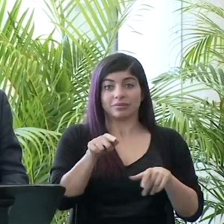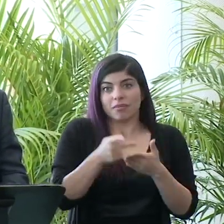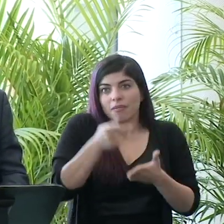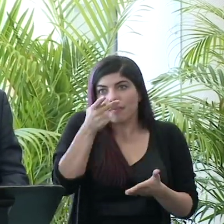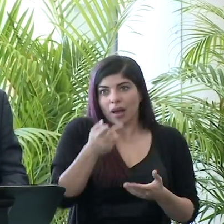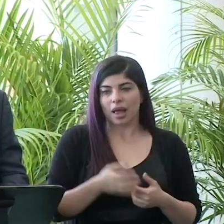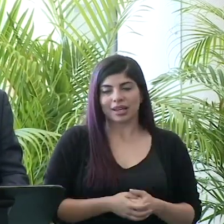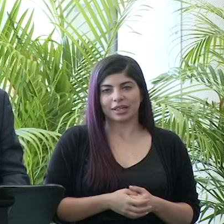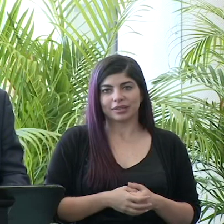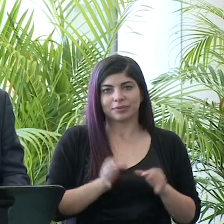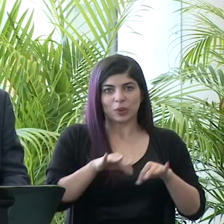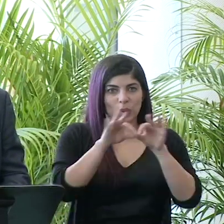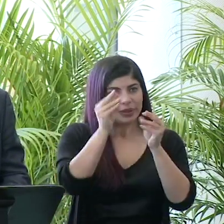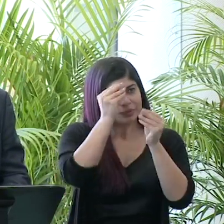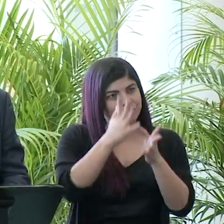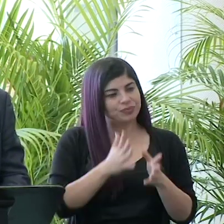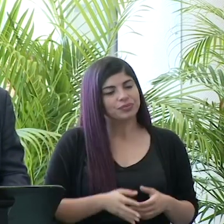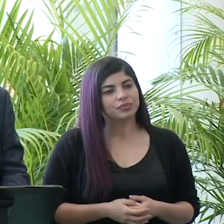pena